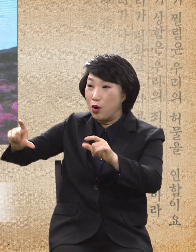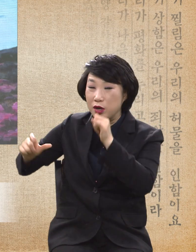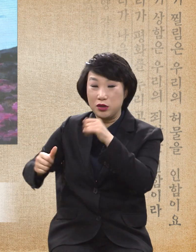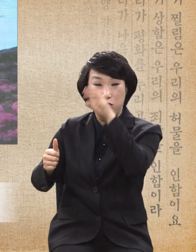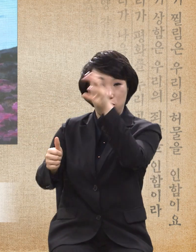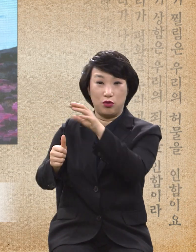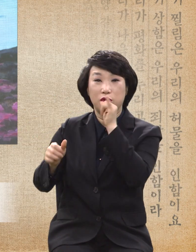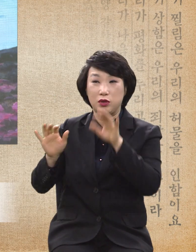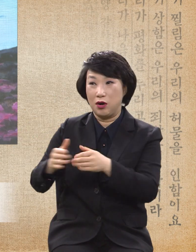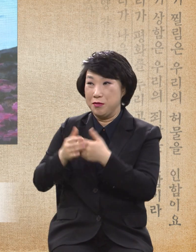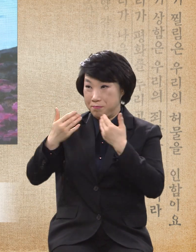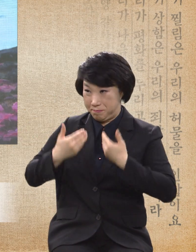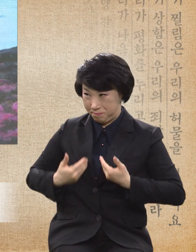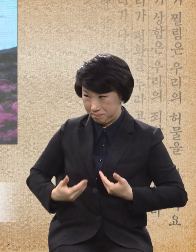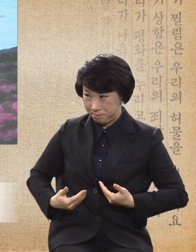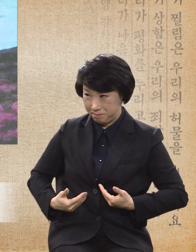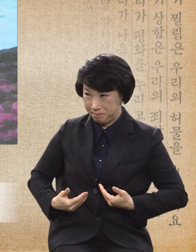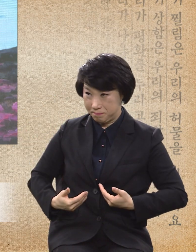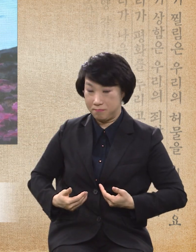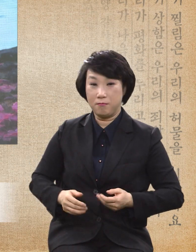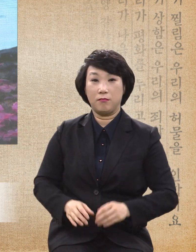꾸짖으시며 잠잠하라,